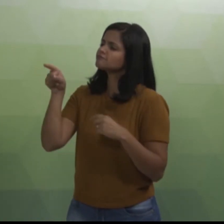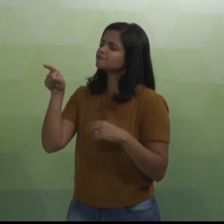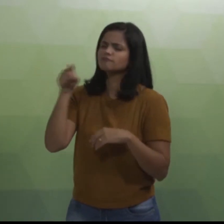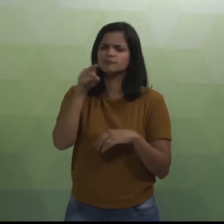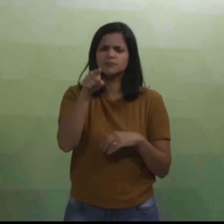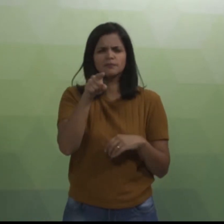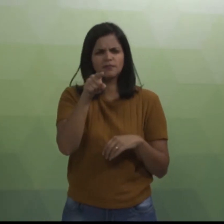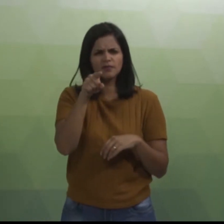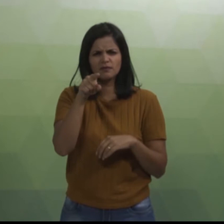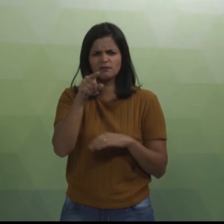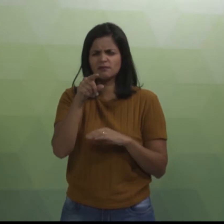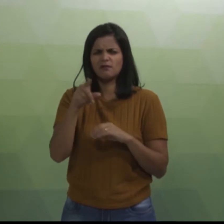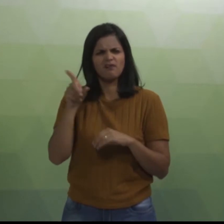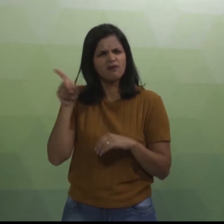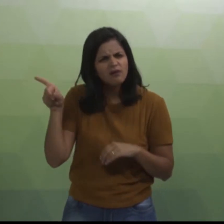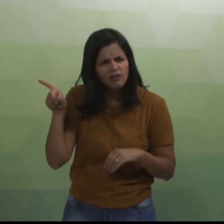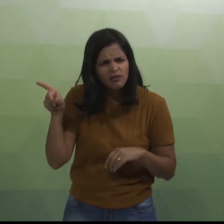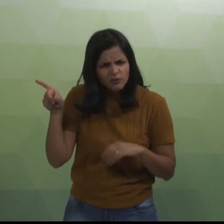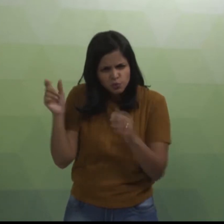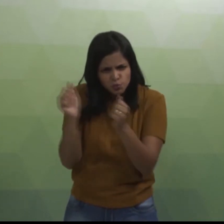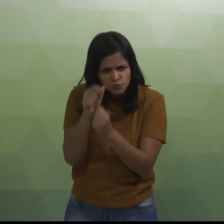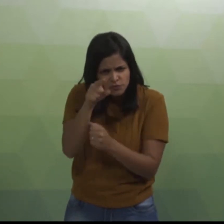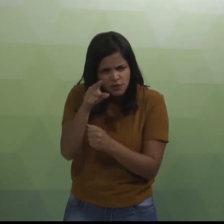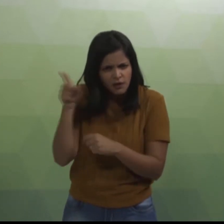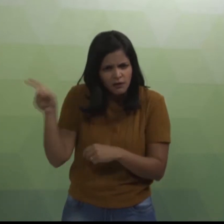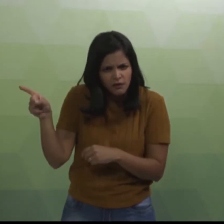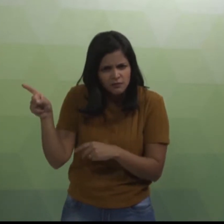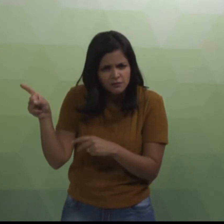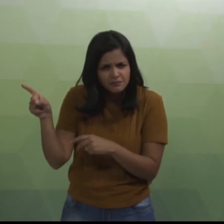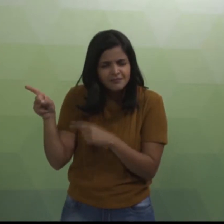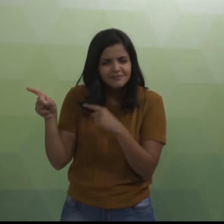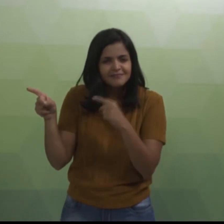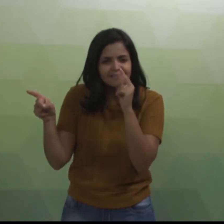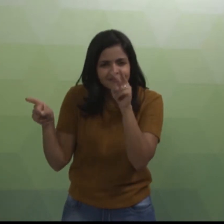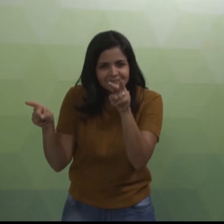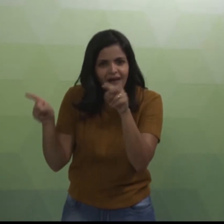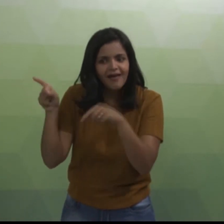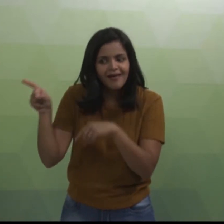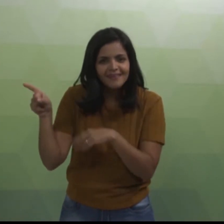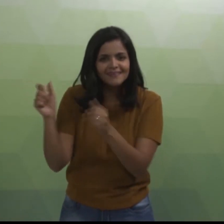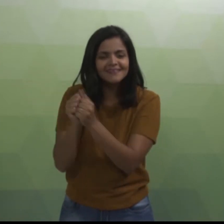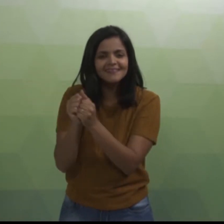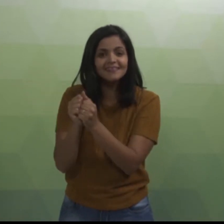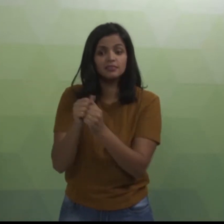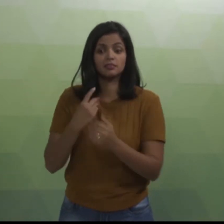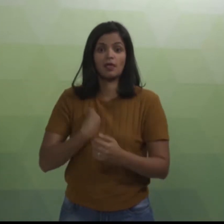Então, eu me movimento, tem a expressão corporal, olho para a pessoa e marco ali.